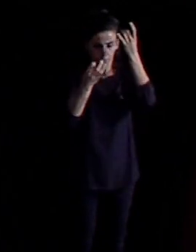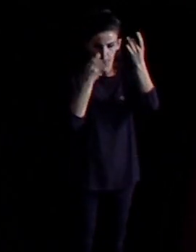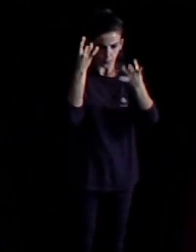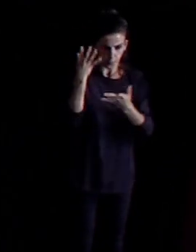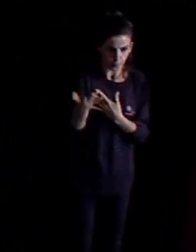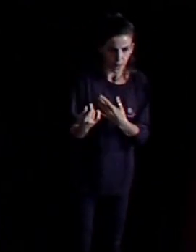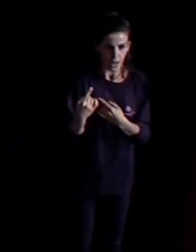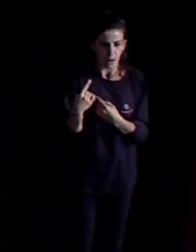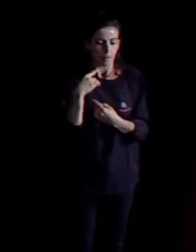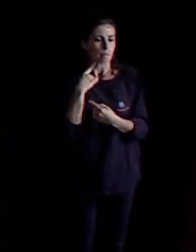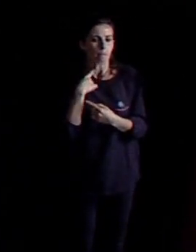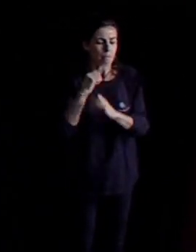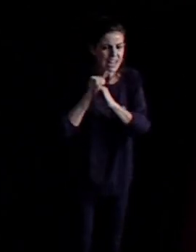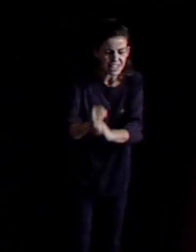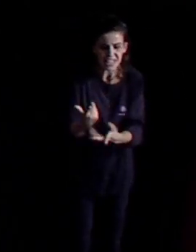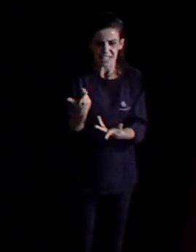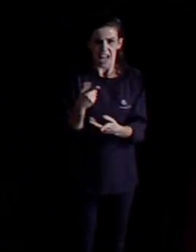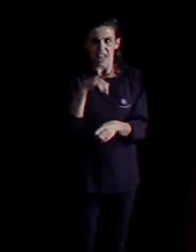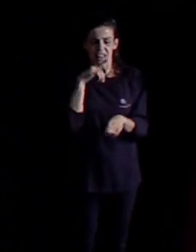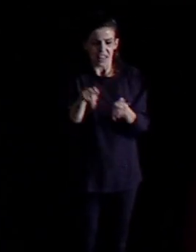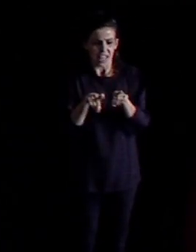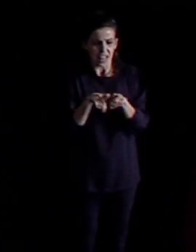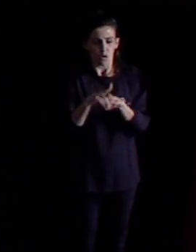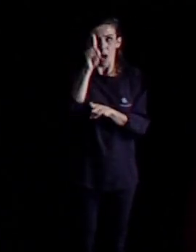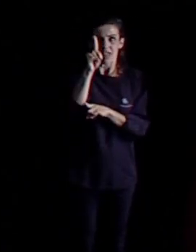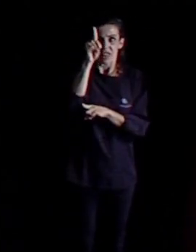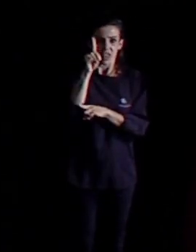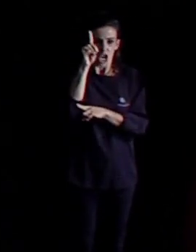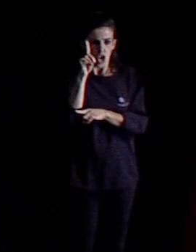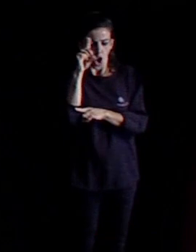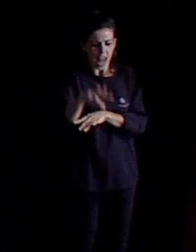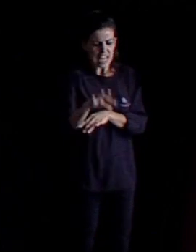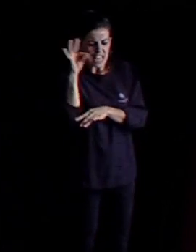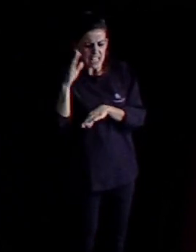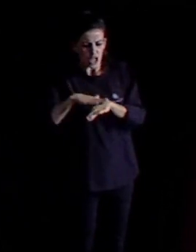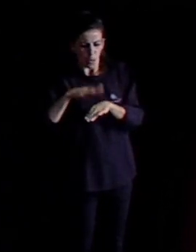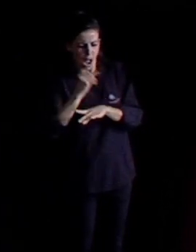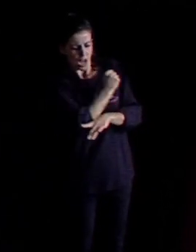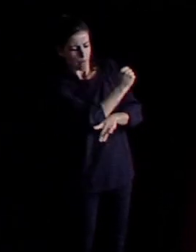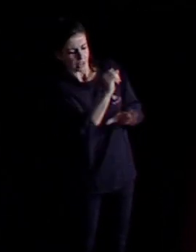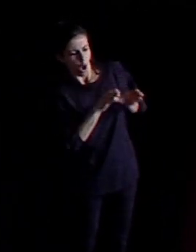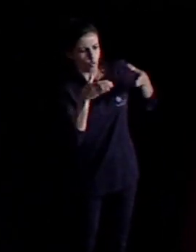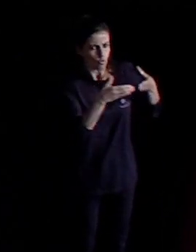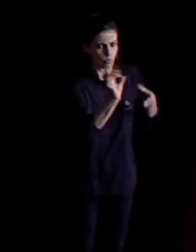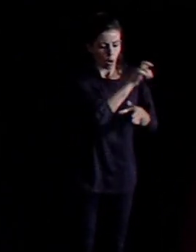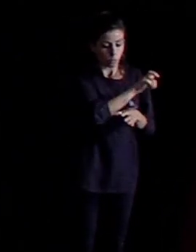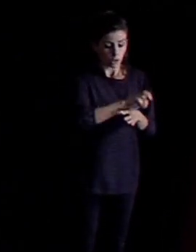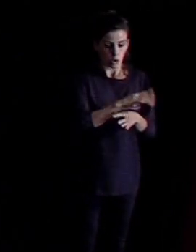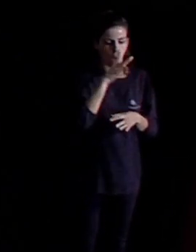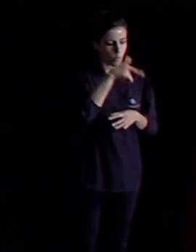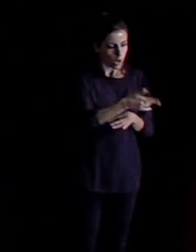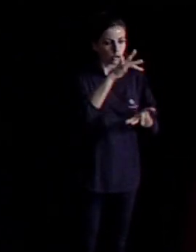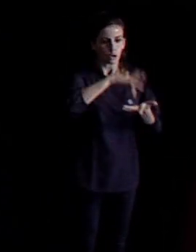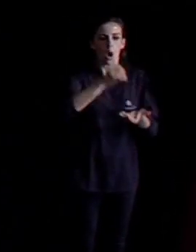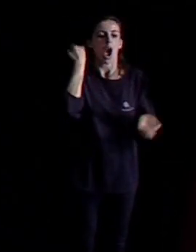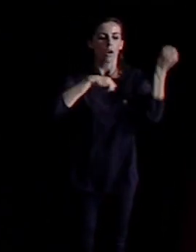megalomaníacos y delirios mesiánicos de que ellos, Dios lo ha elegido para acabar con tal grupo o tales personas y por ello actúan de